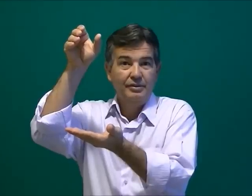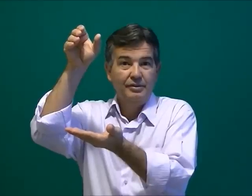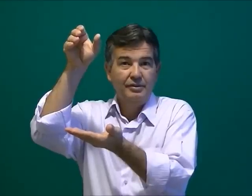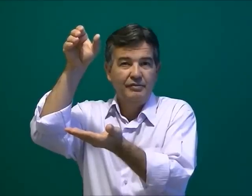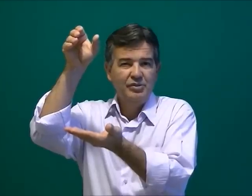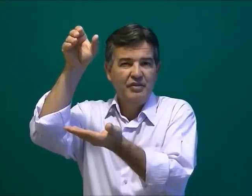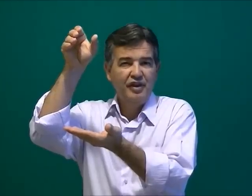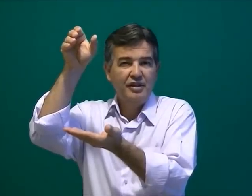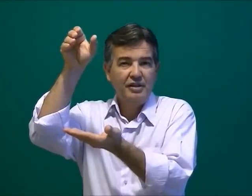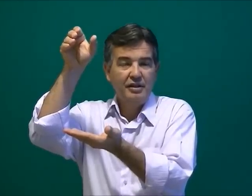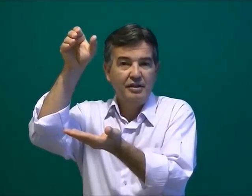vamos refletir.